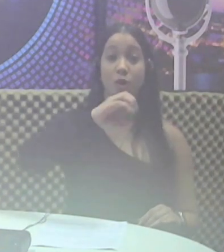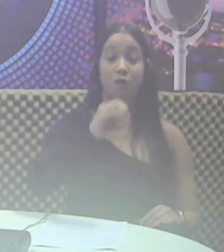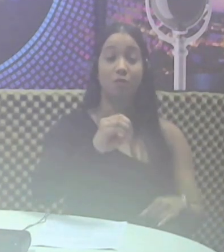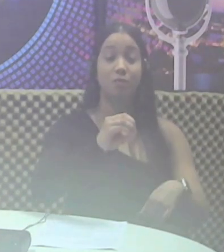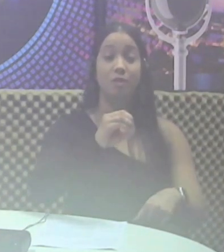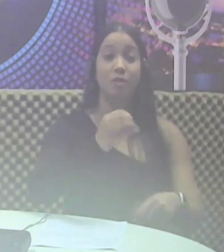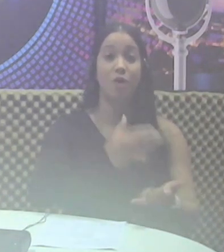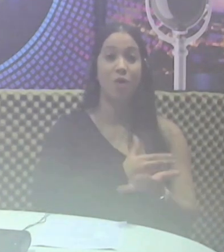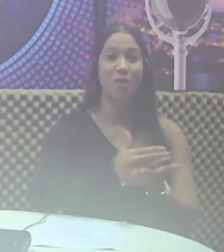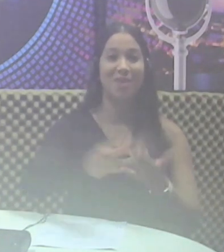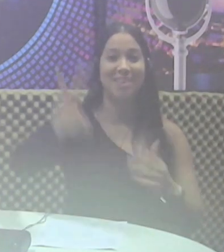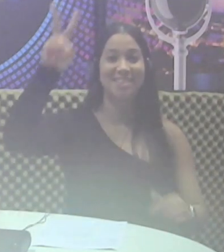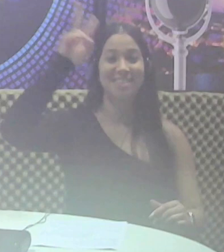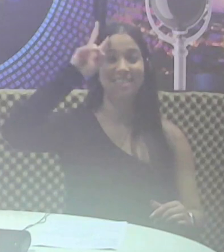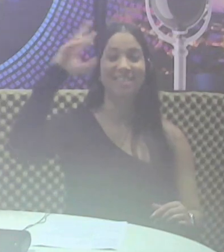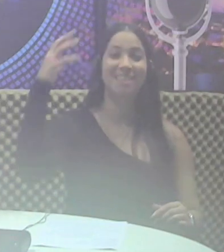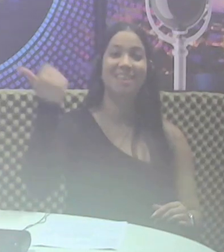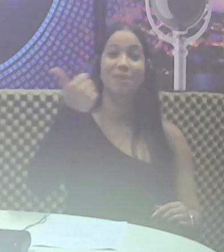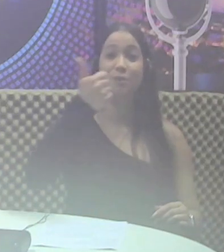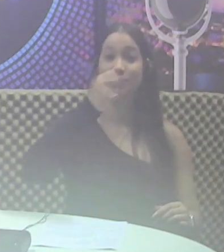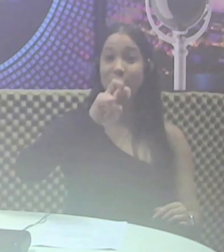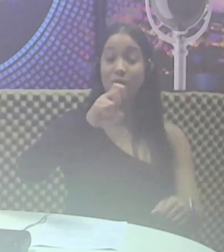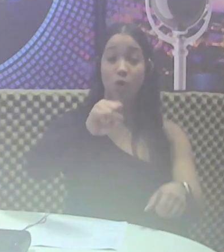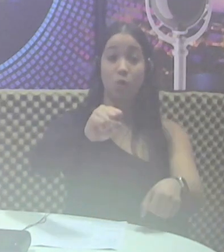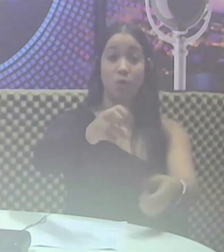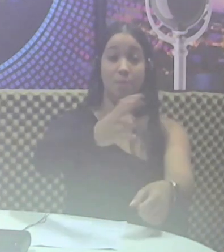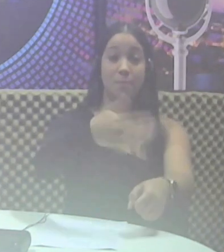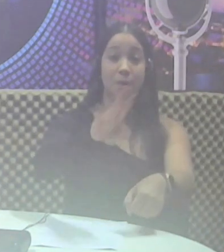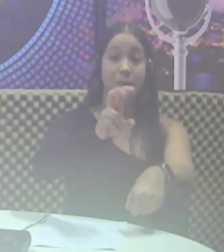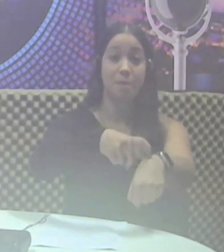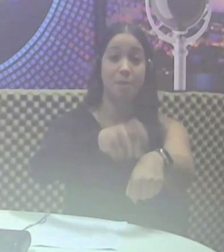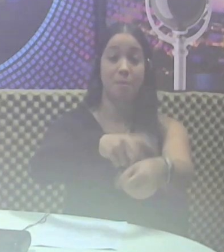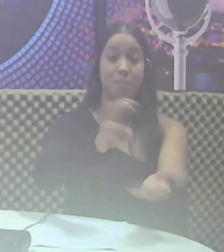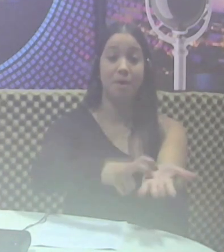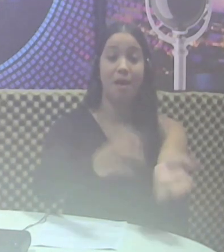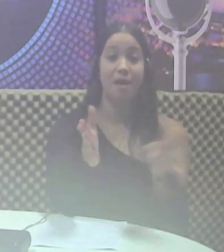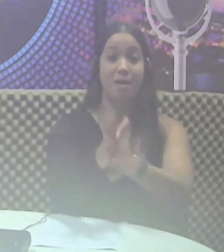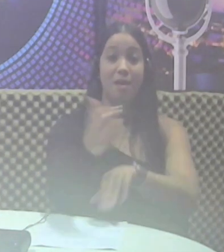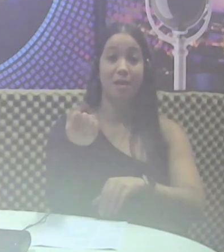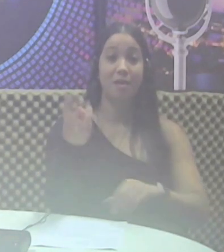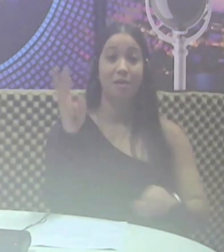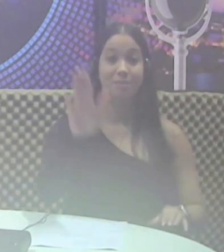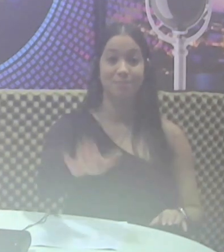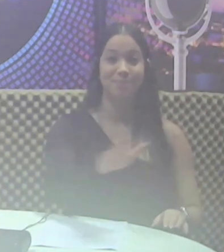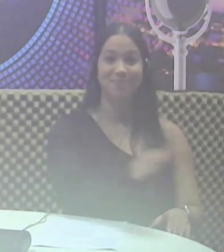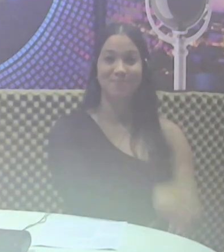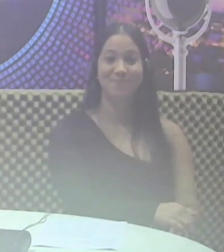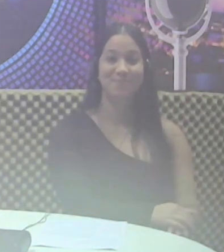desta segunda-feira, dia 15, das 8h30 da manhã à 1 da tarde.